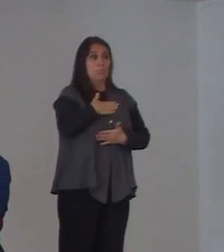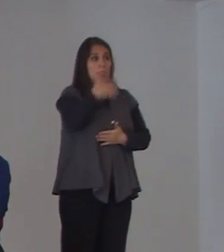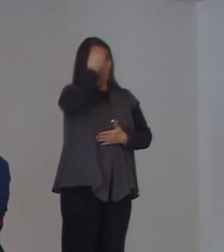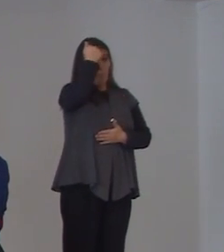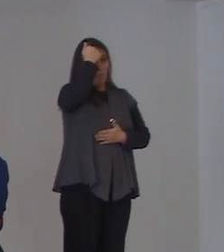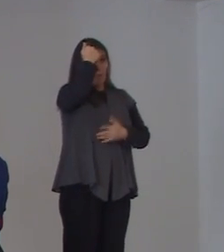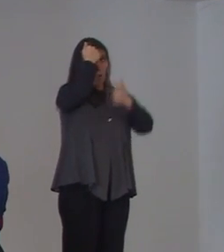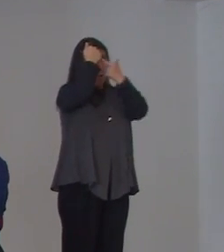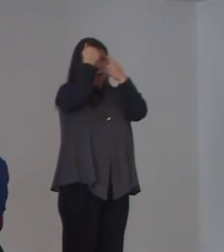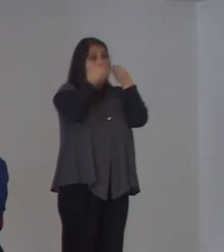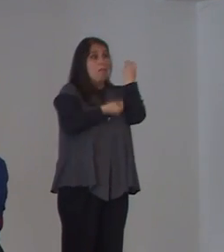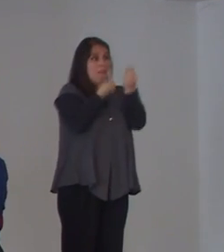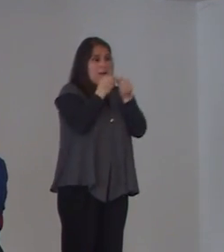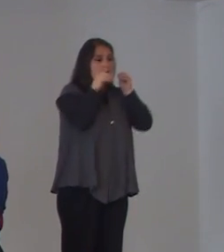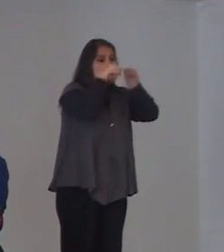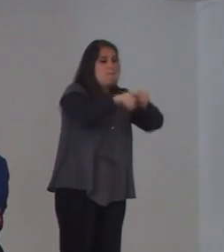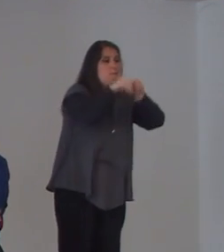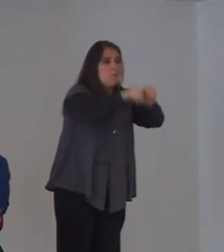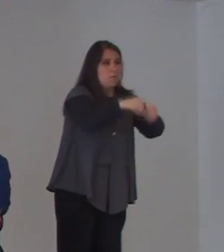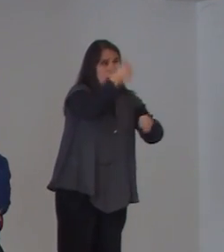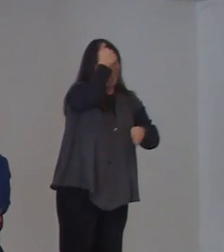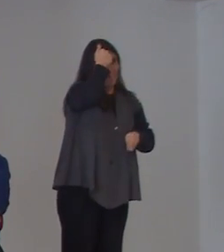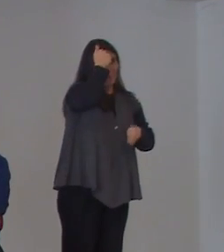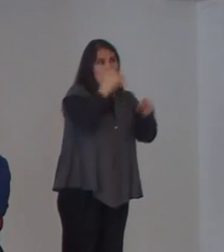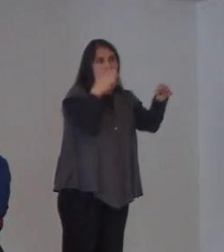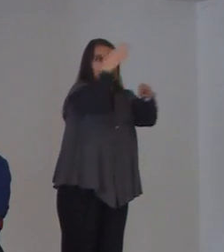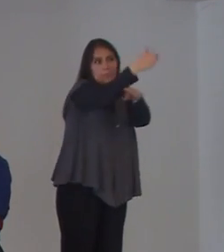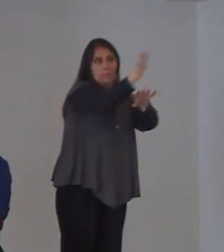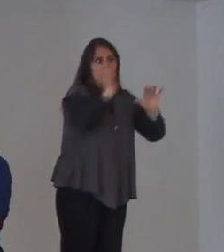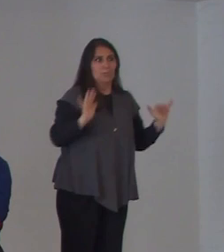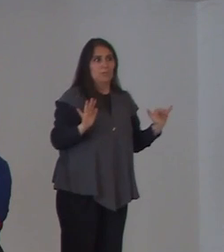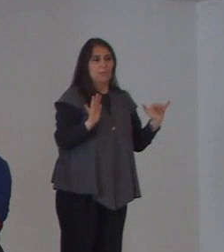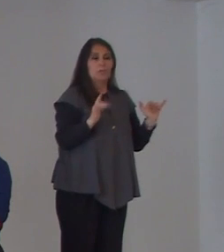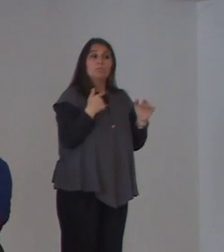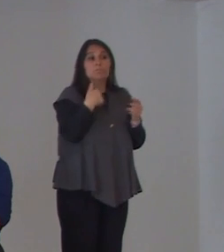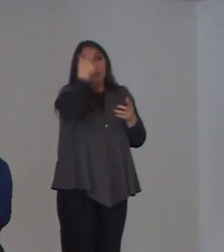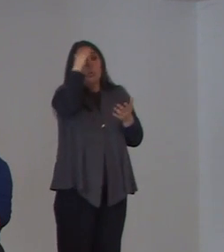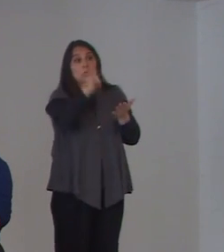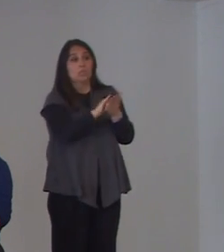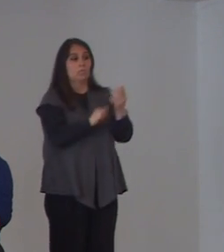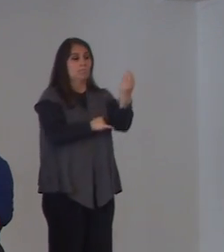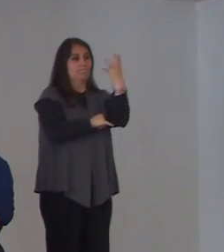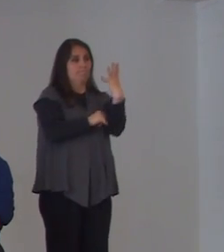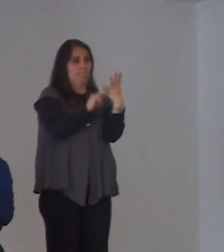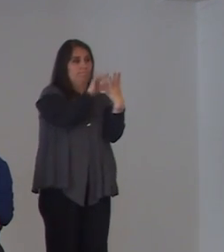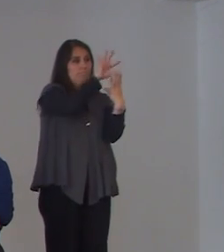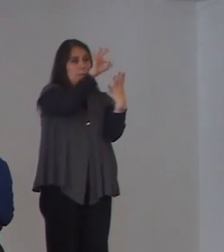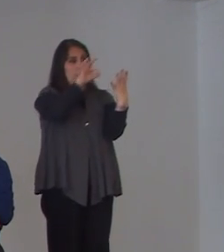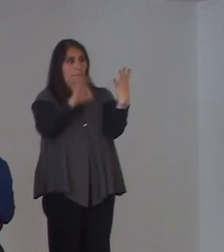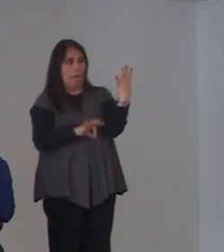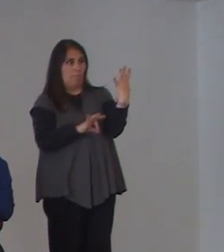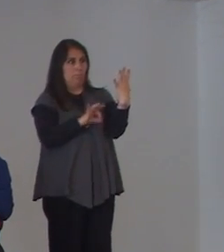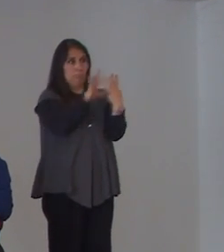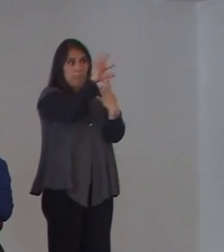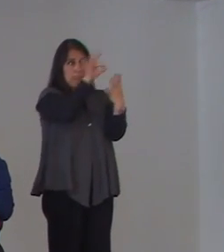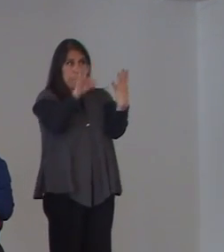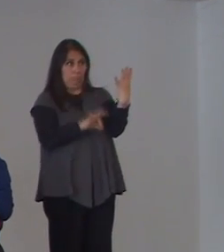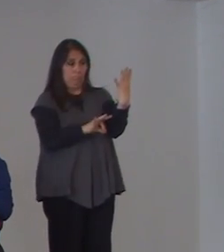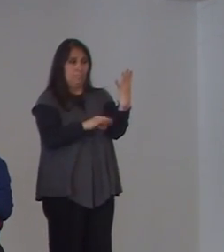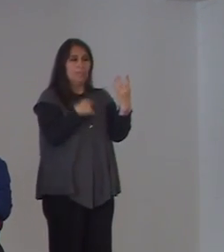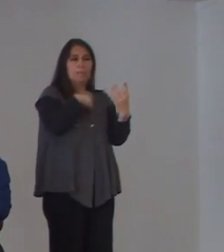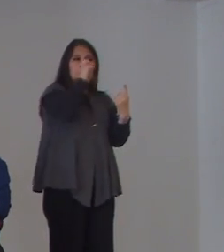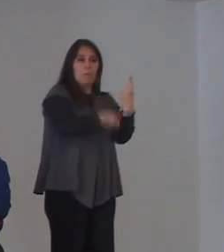de maestros en hechos de paz, que hay varias opciones. Una es que tenemos que ser capaces de reconocer